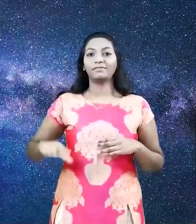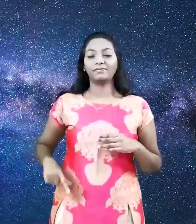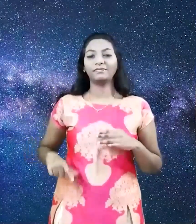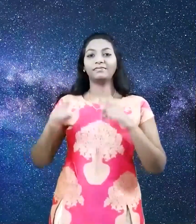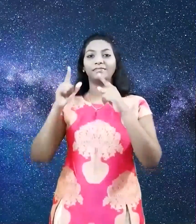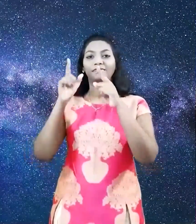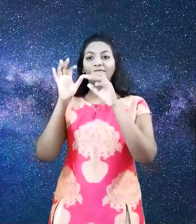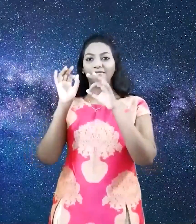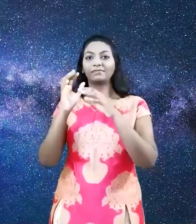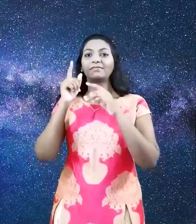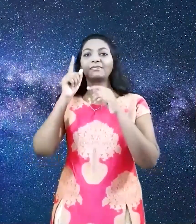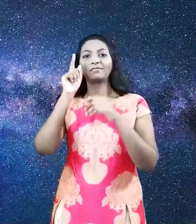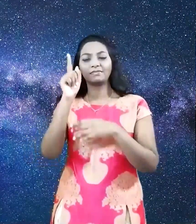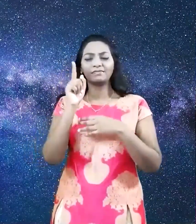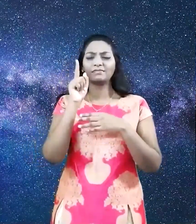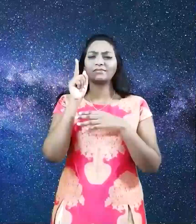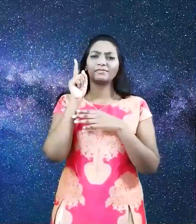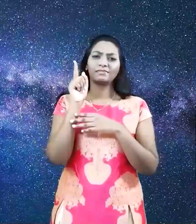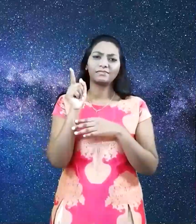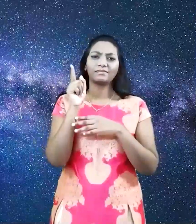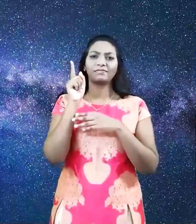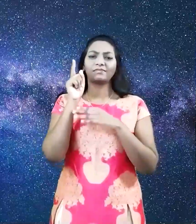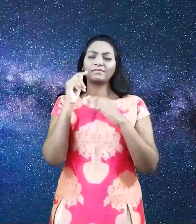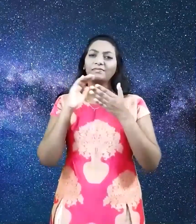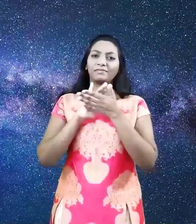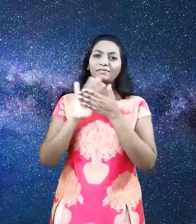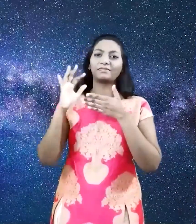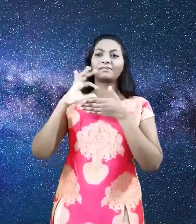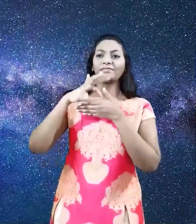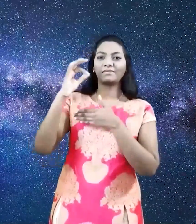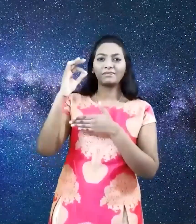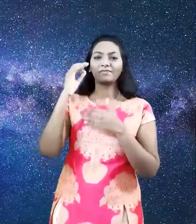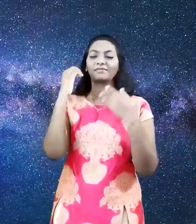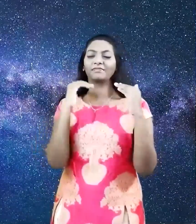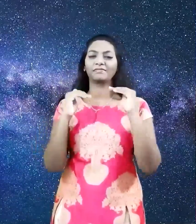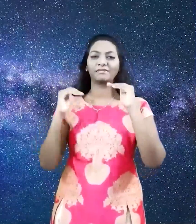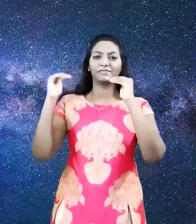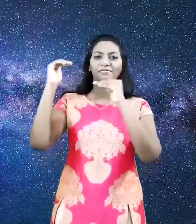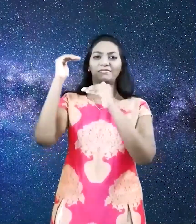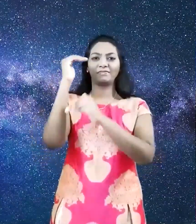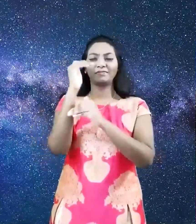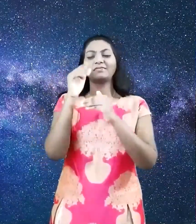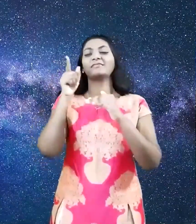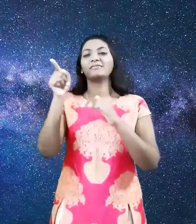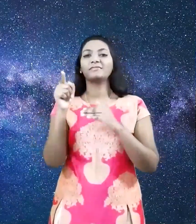प्रभु तू सबसे ऊंचा सबसे ऊंचा